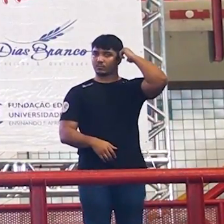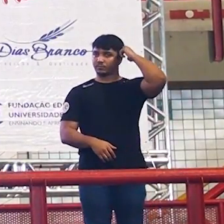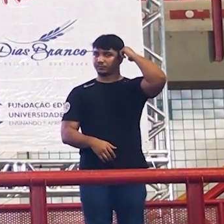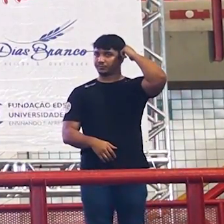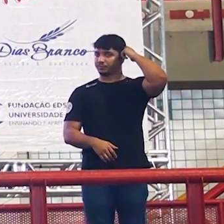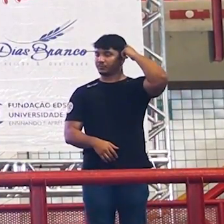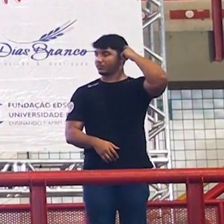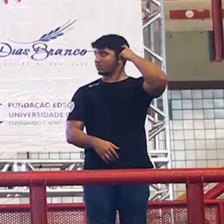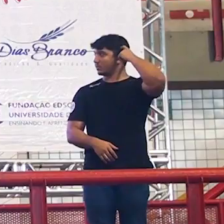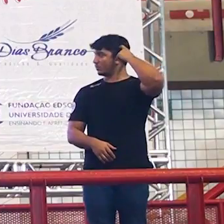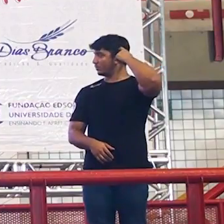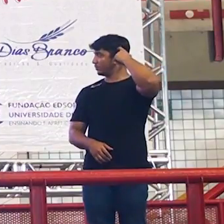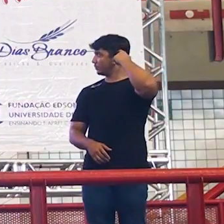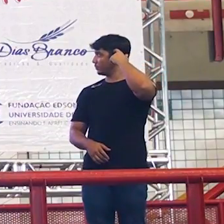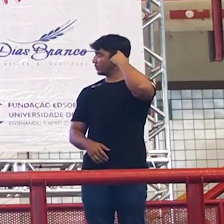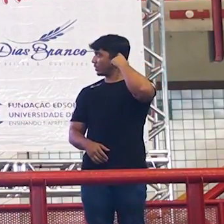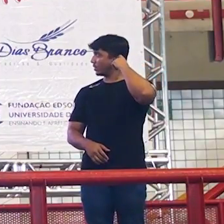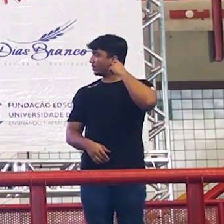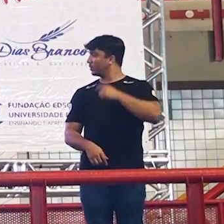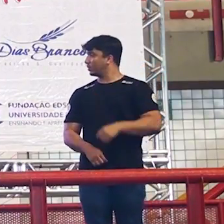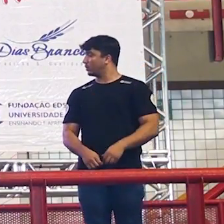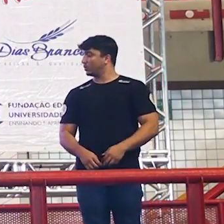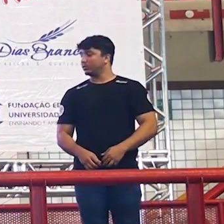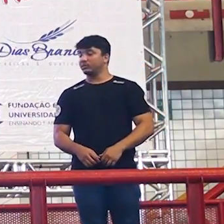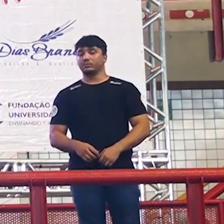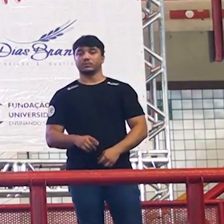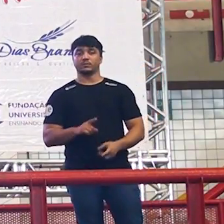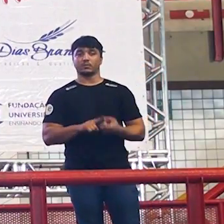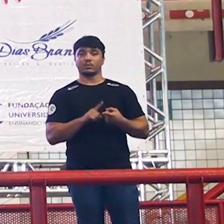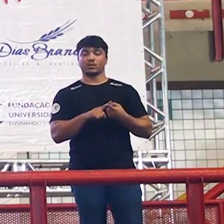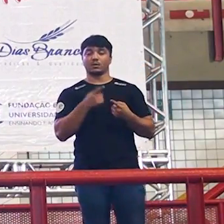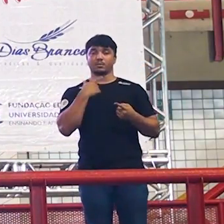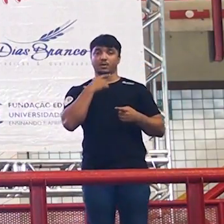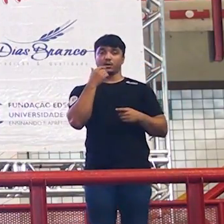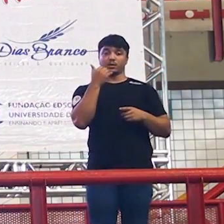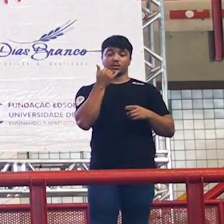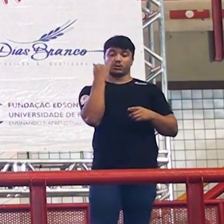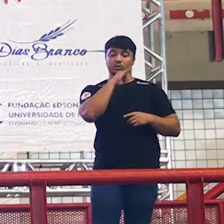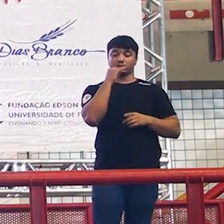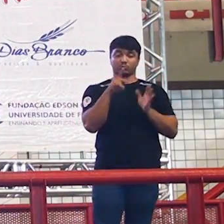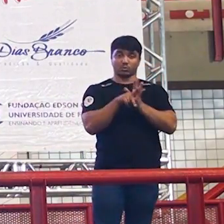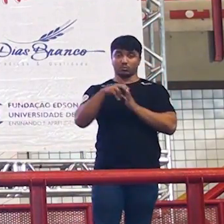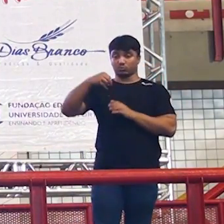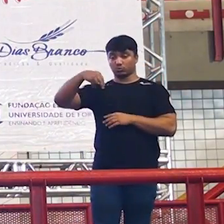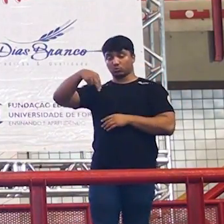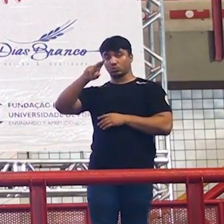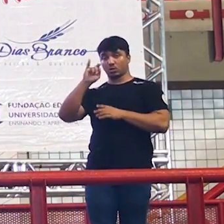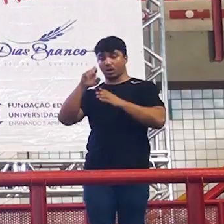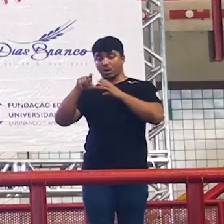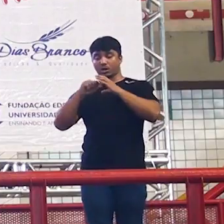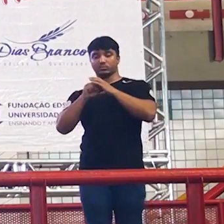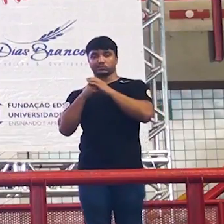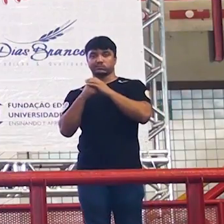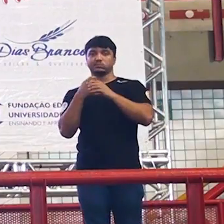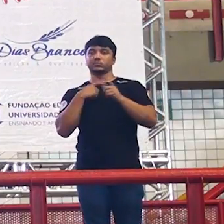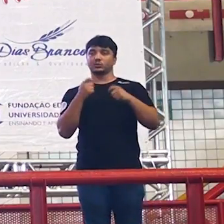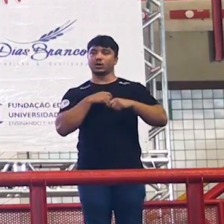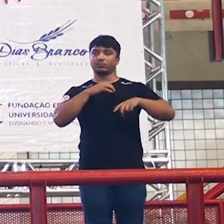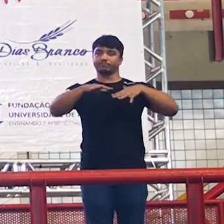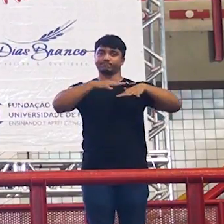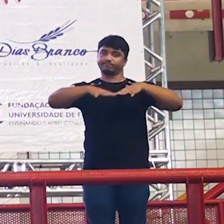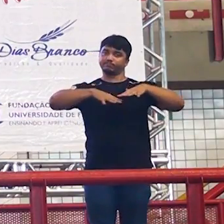Posso também usar energia nuclear para aquecer a água, para virar vapor, para movimentar a